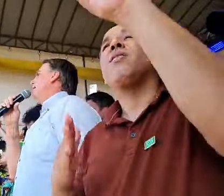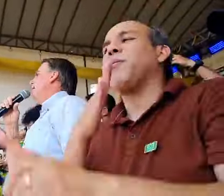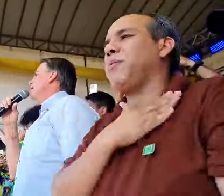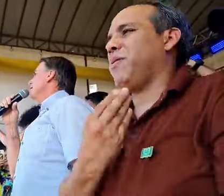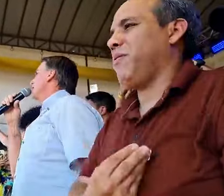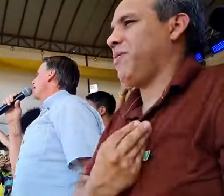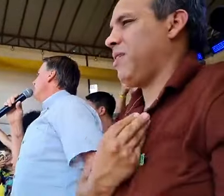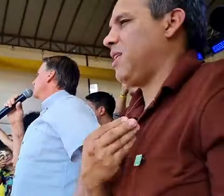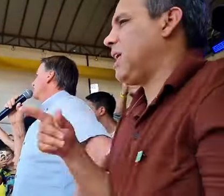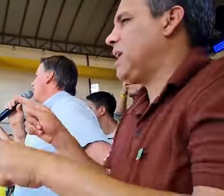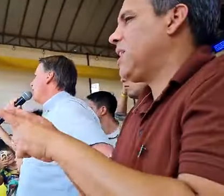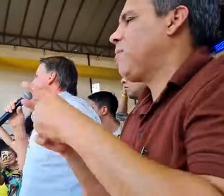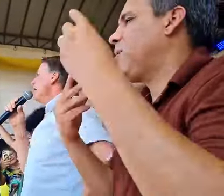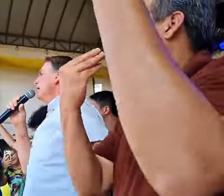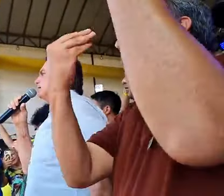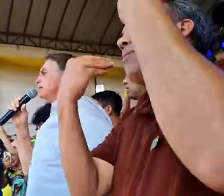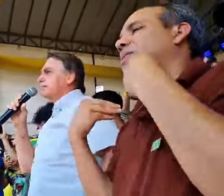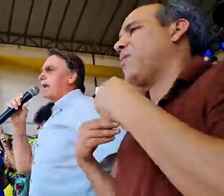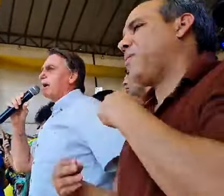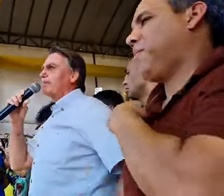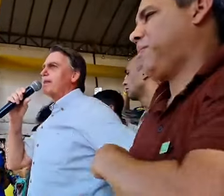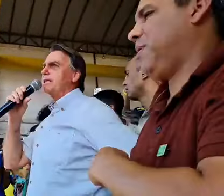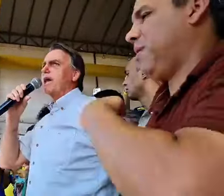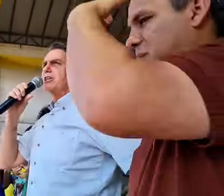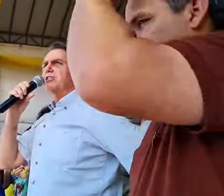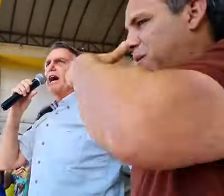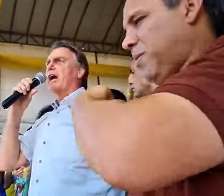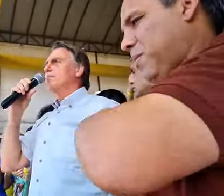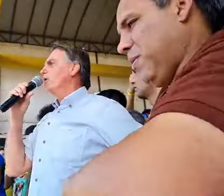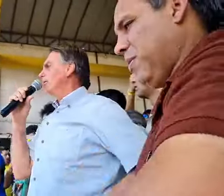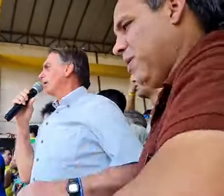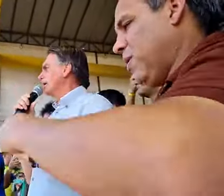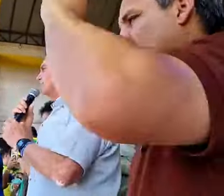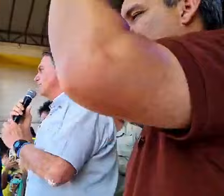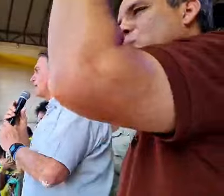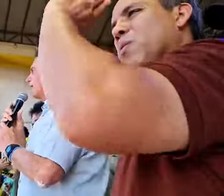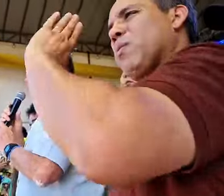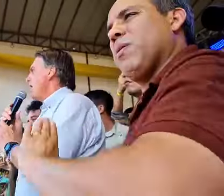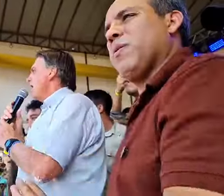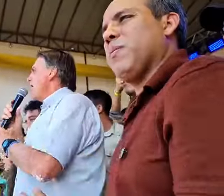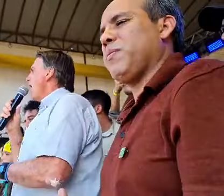vida e pela missão de ser presidente da República.